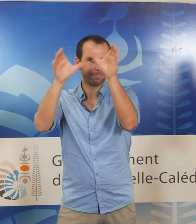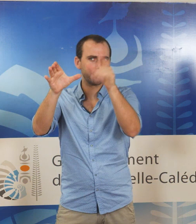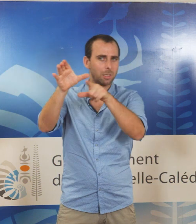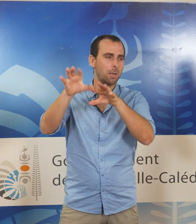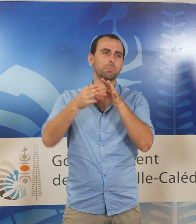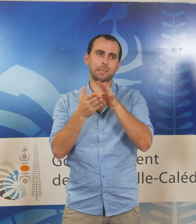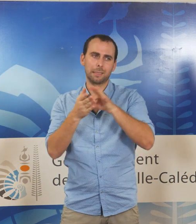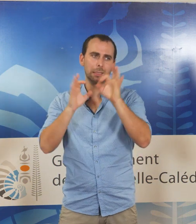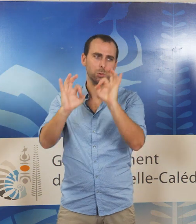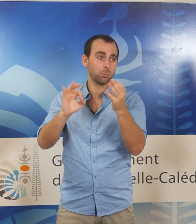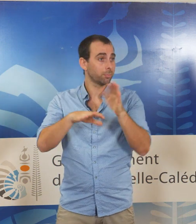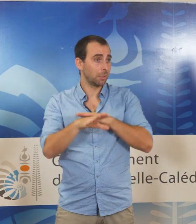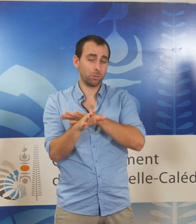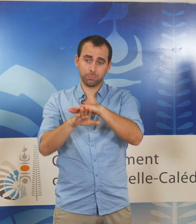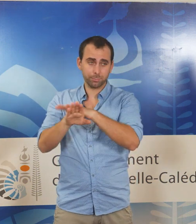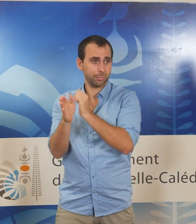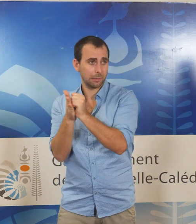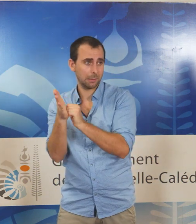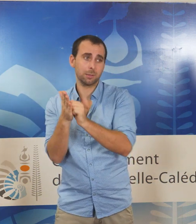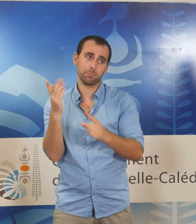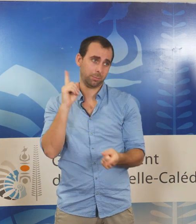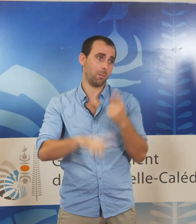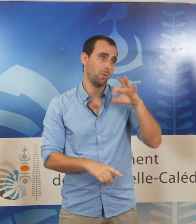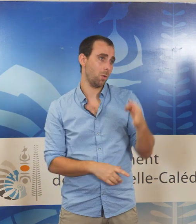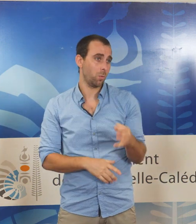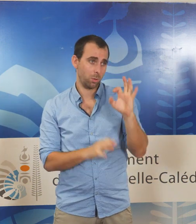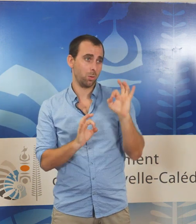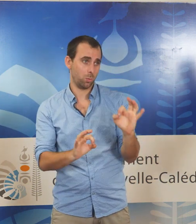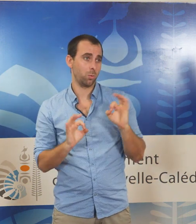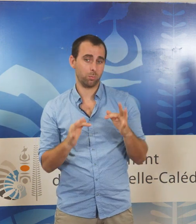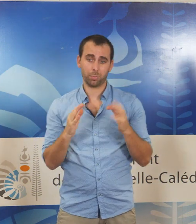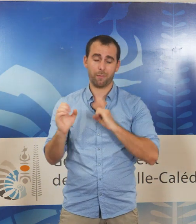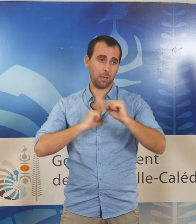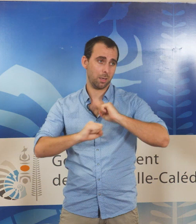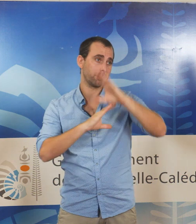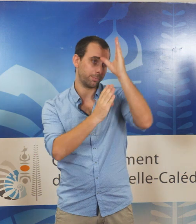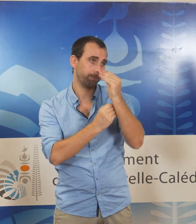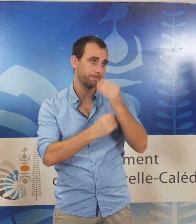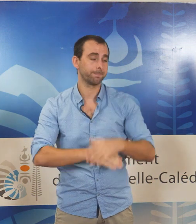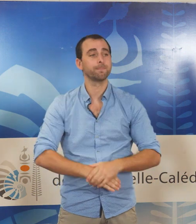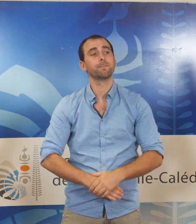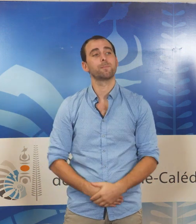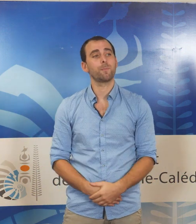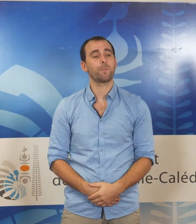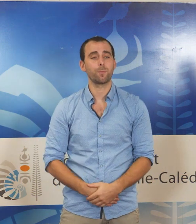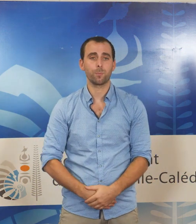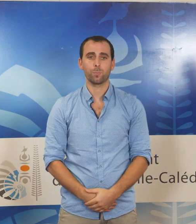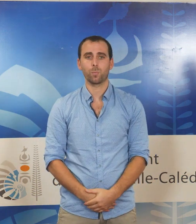effectivement, pouvoir s'essuyer les mains, c'est une des conditions importantes de ces gestes barrières.